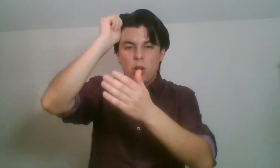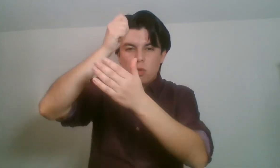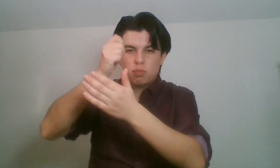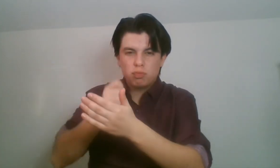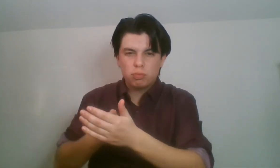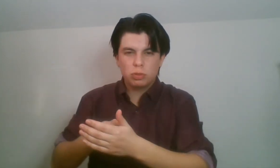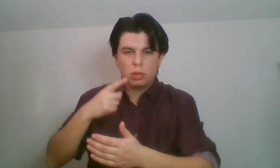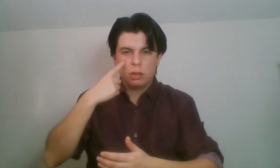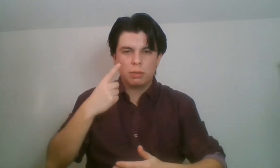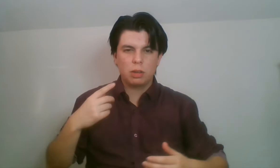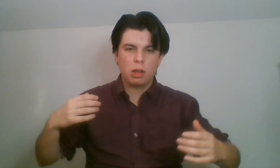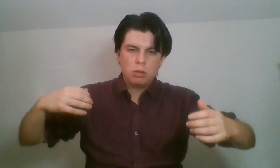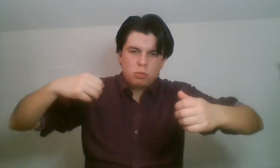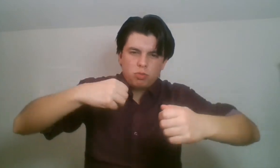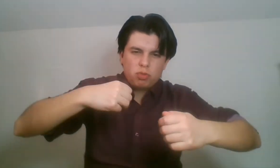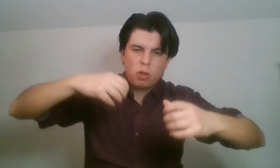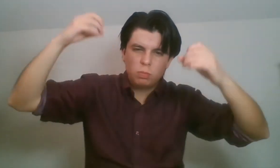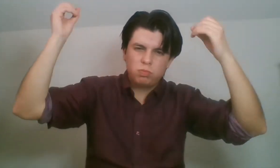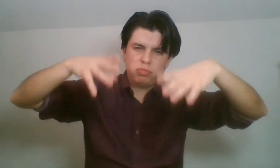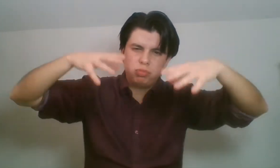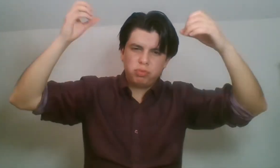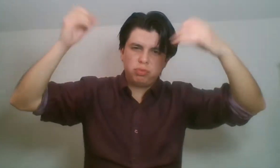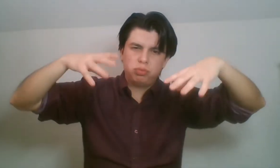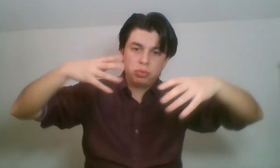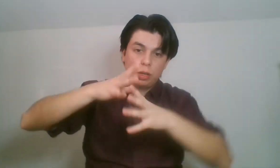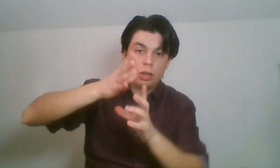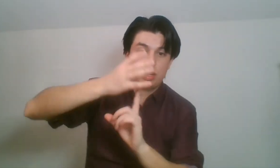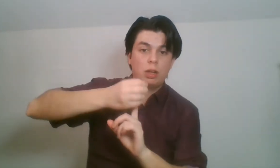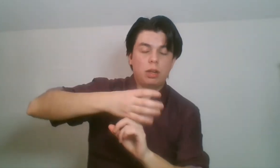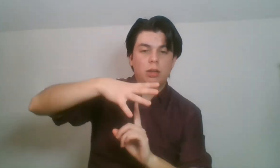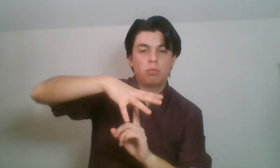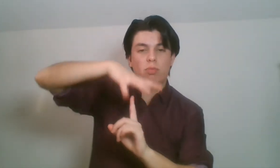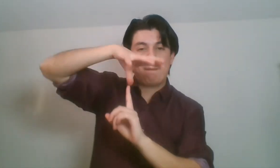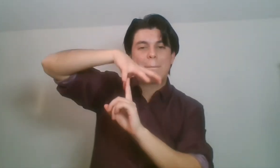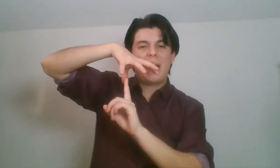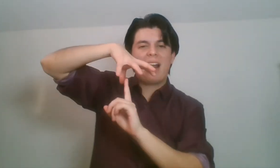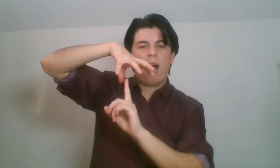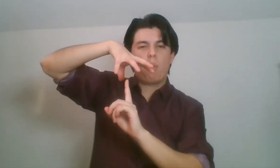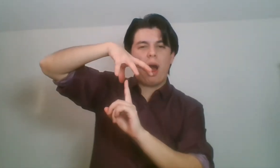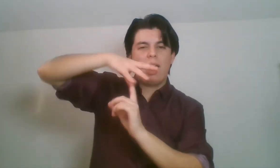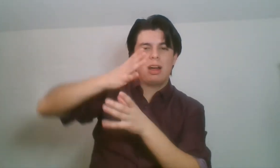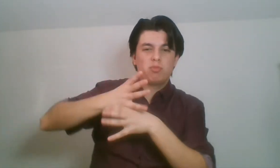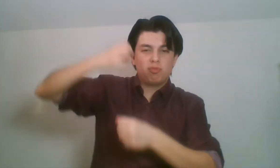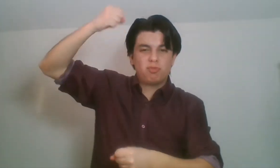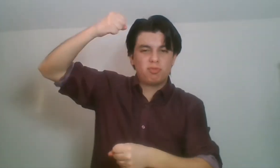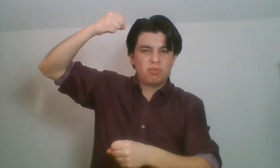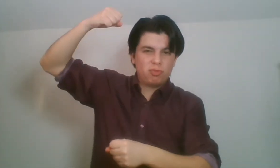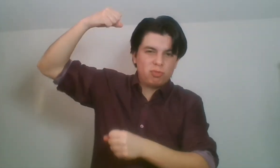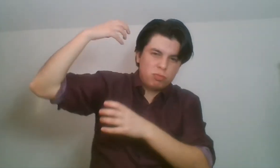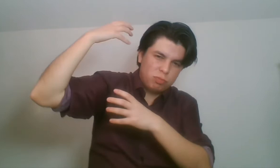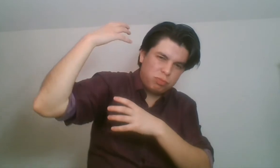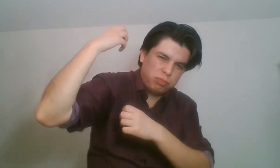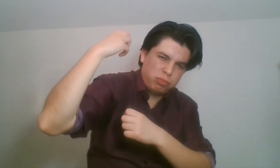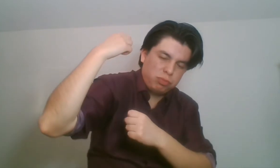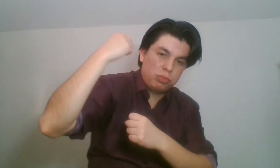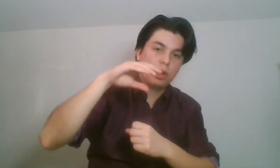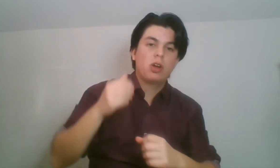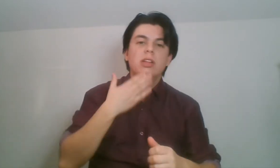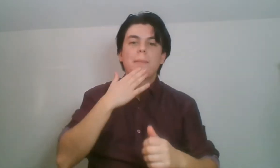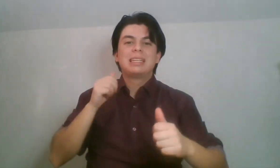escultor que tiene estos personajes, ¿cierto? Que están aguantando una tormenta con un paraguas, o